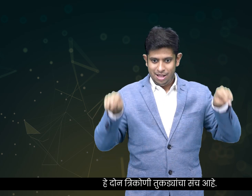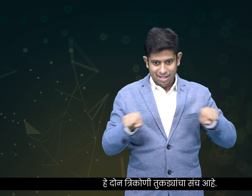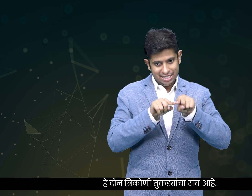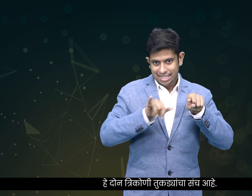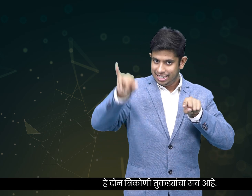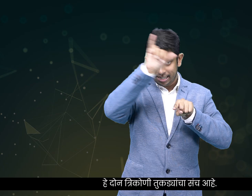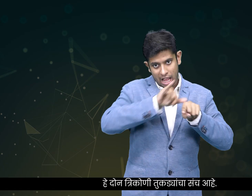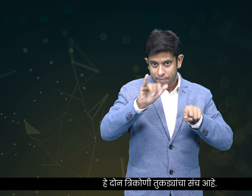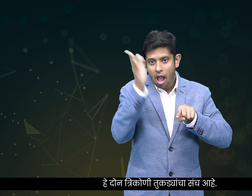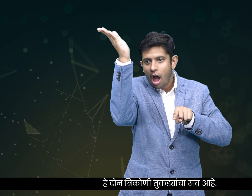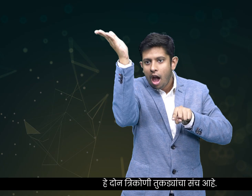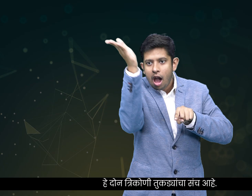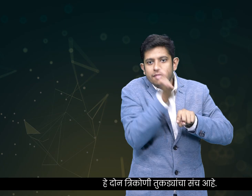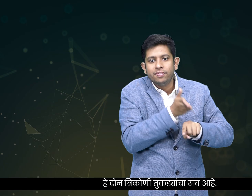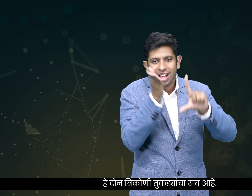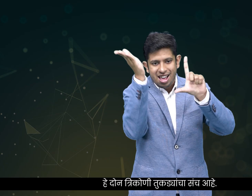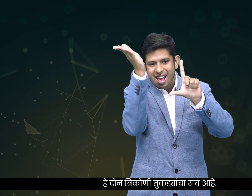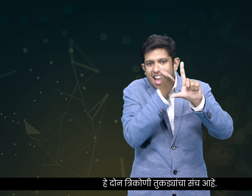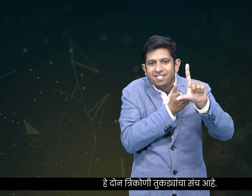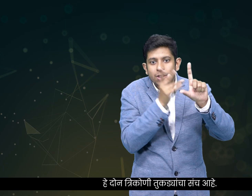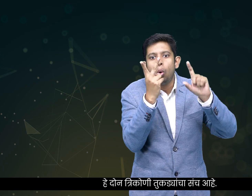हे 2 त्रिकोणी तुकड्यांचा संच आहे.